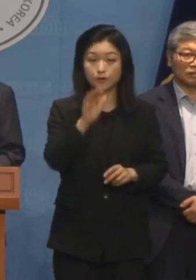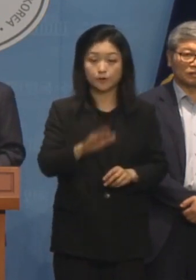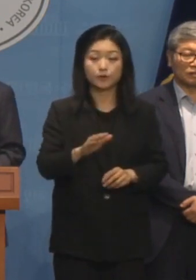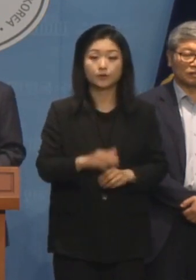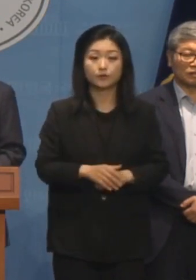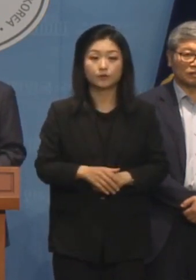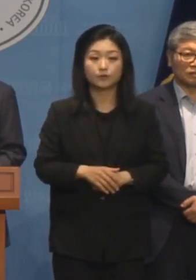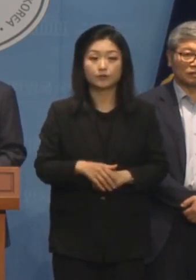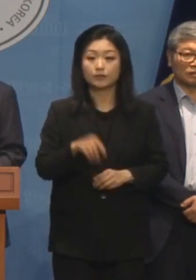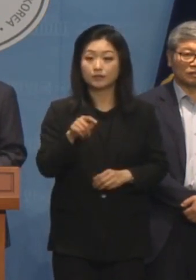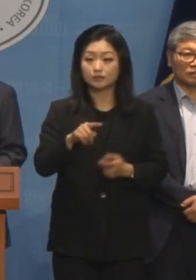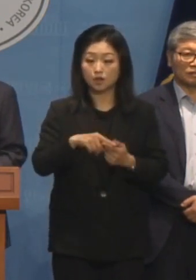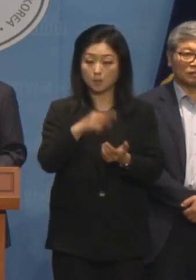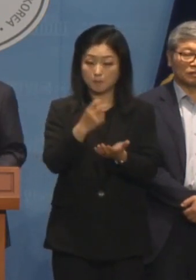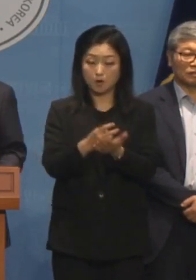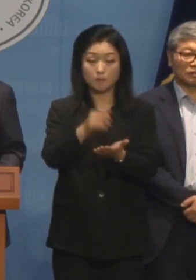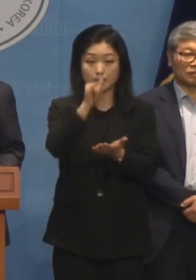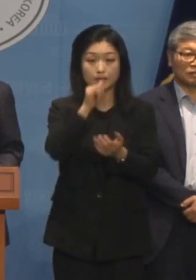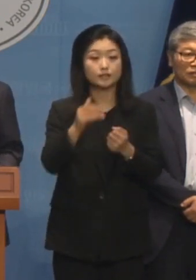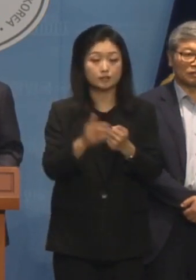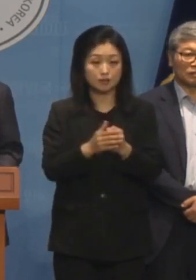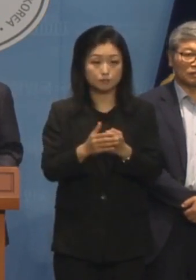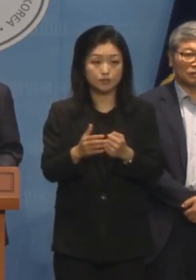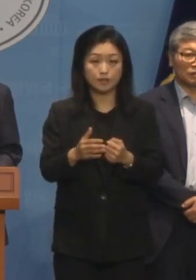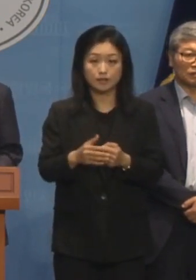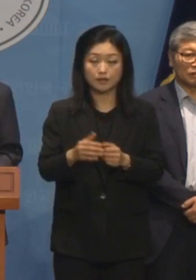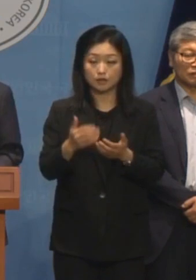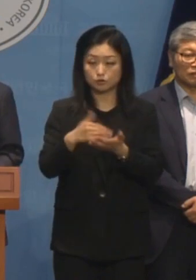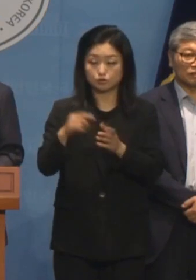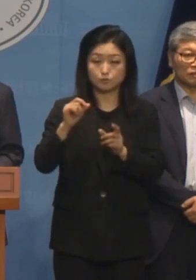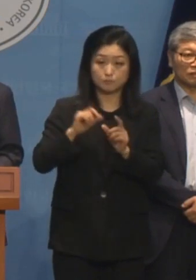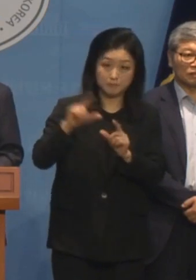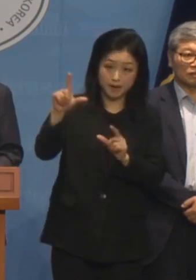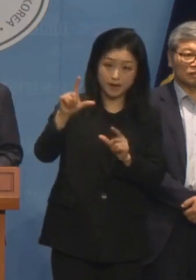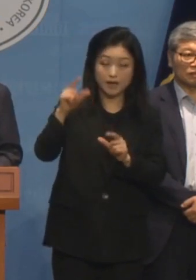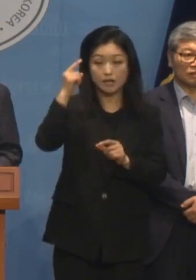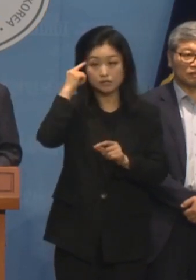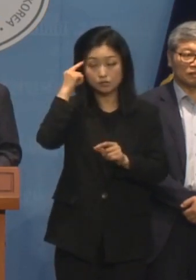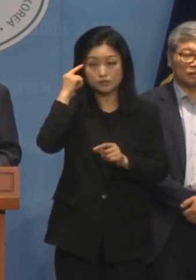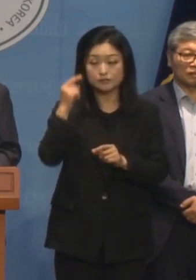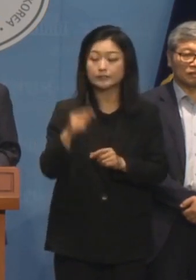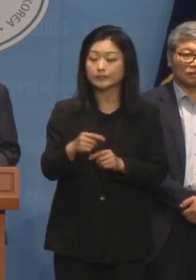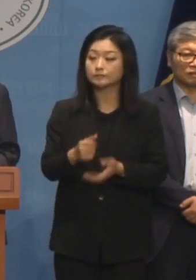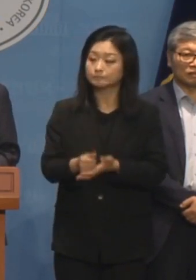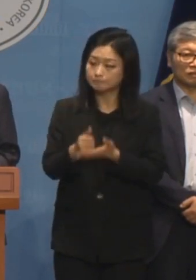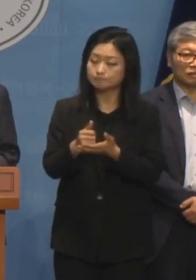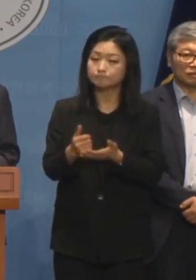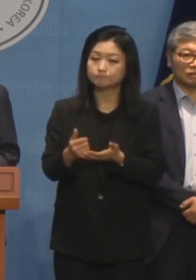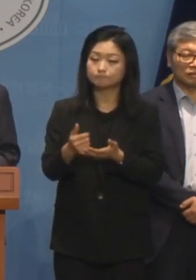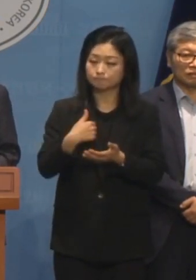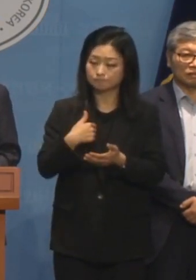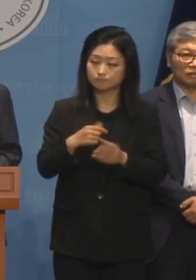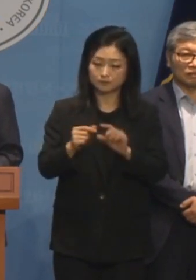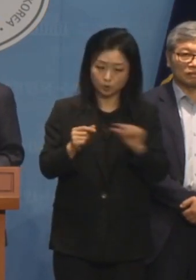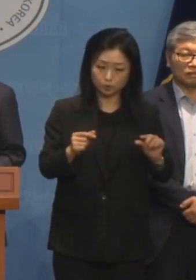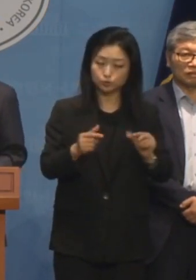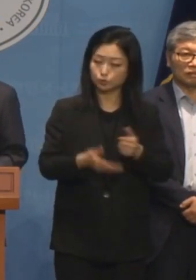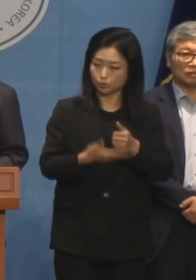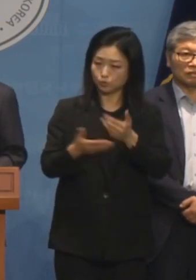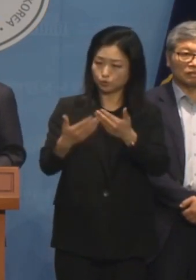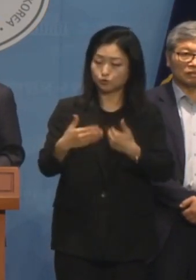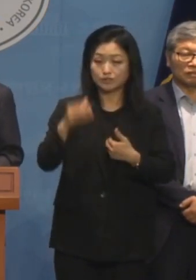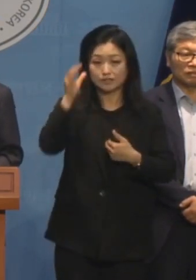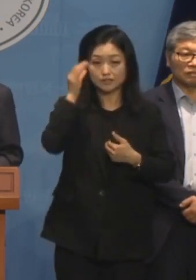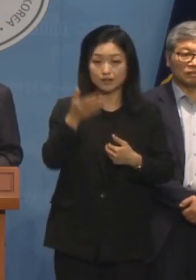것입니다. 우리는 이처럼 법률이 있으므로 다수파 또한 그 법 정신을 존중하고 또 준수하리라 기대했습니다.